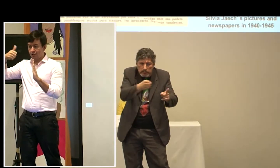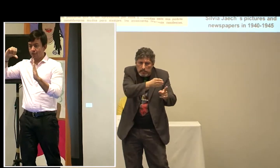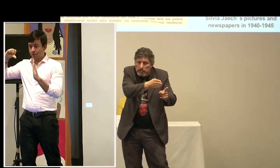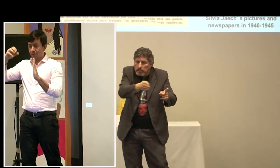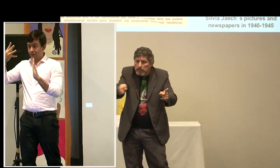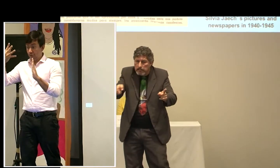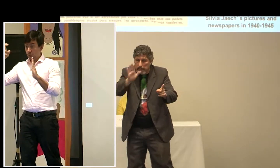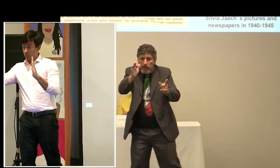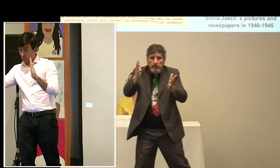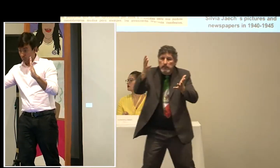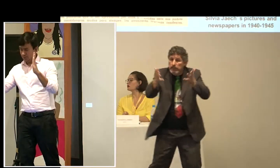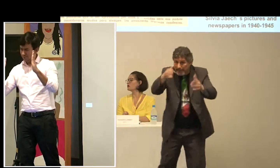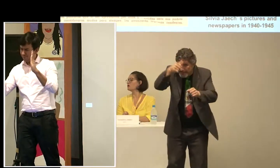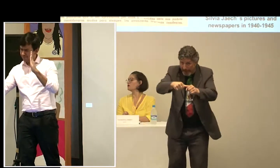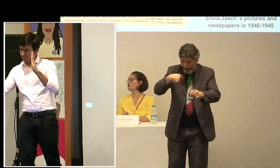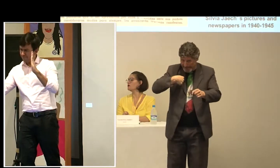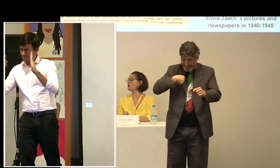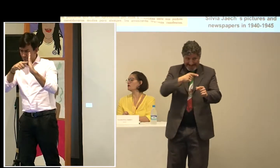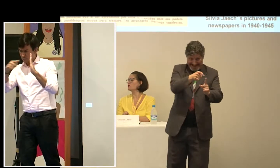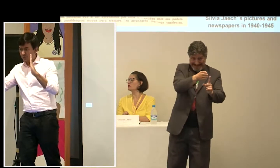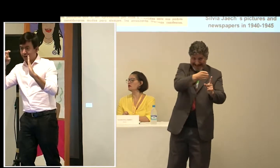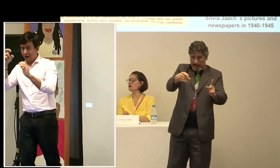1940 até